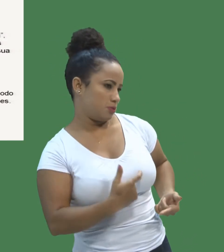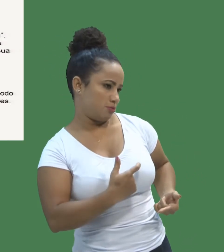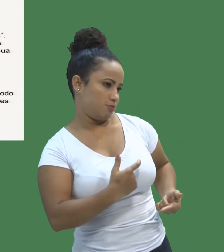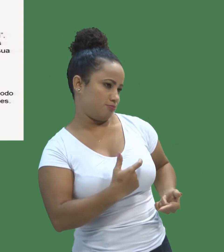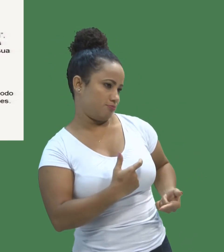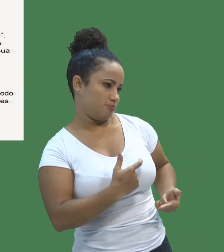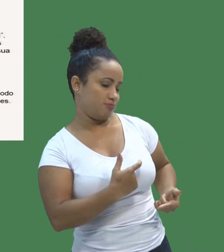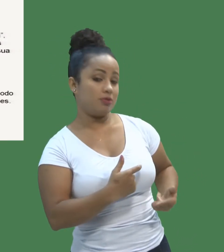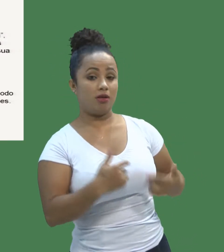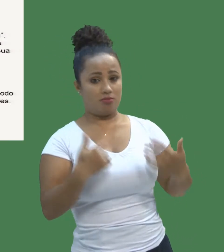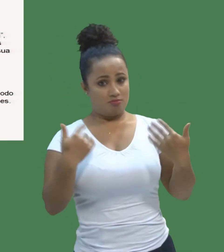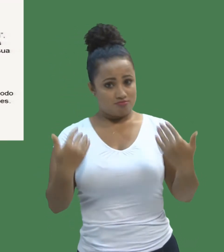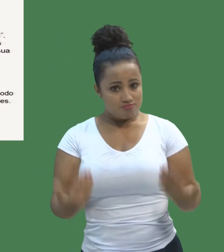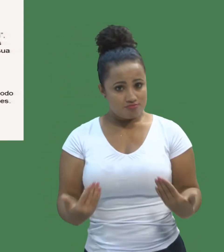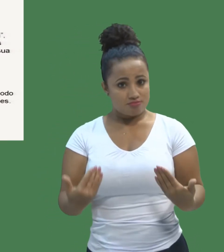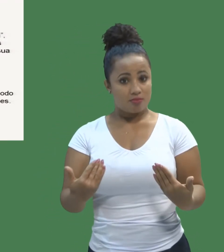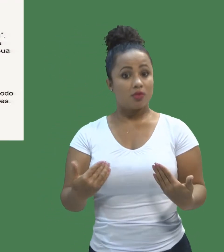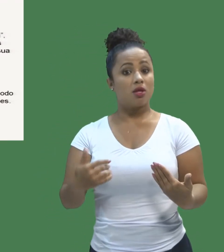tiram do homem